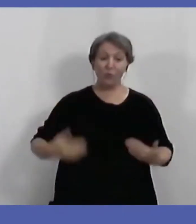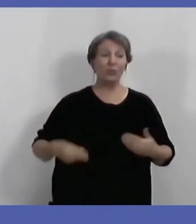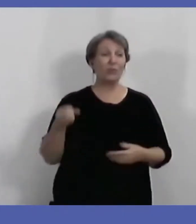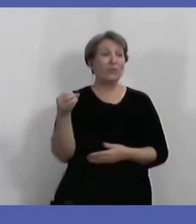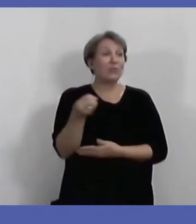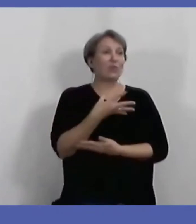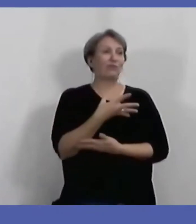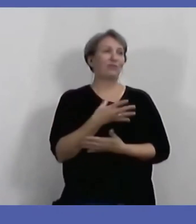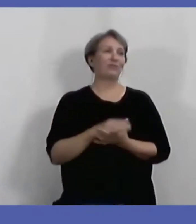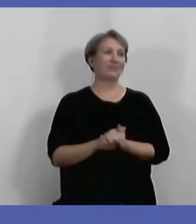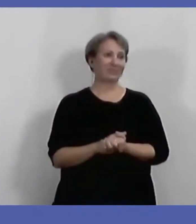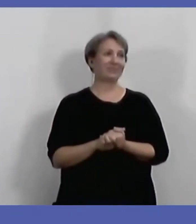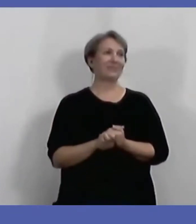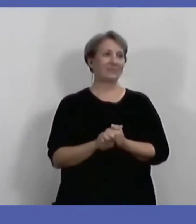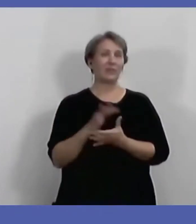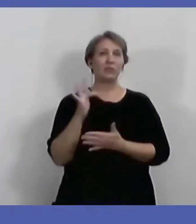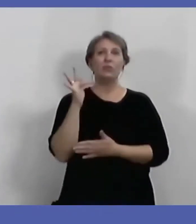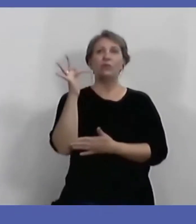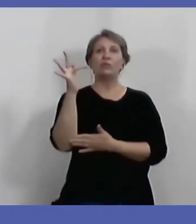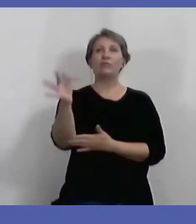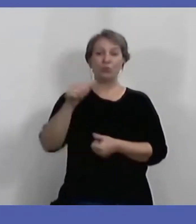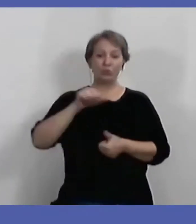Sem defeitos, né?